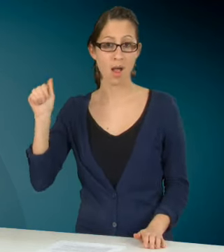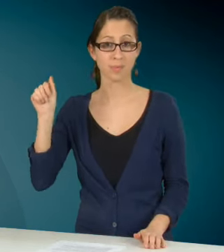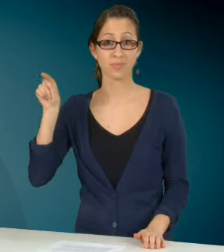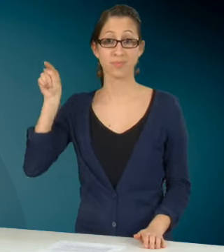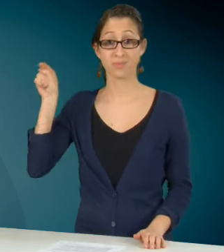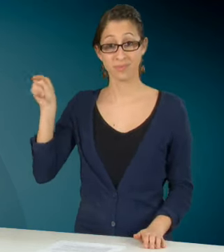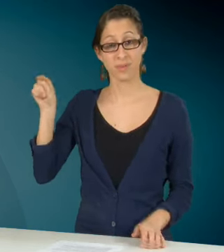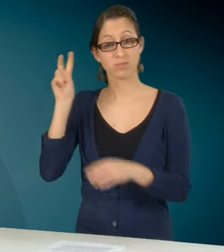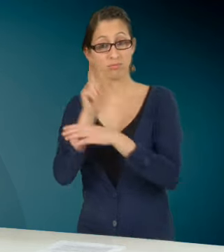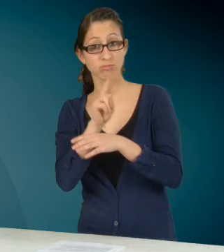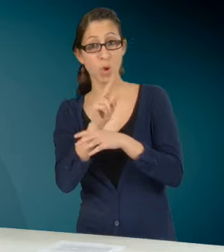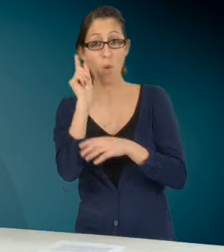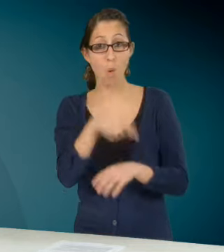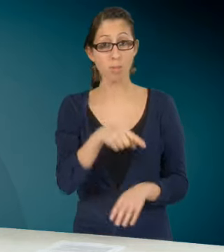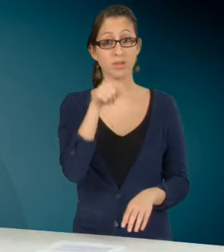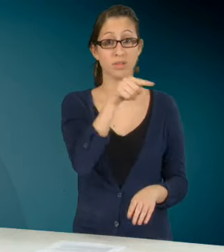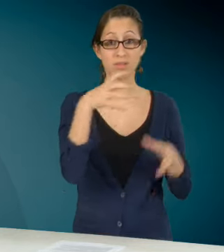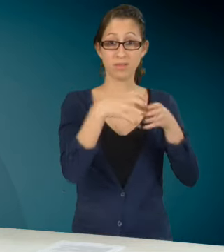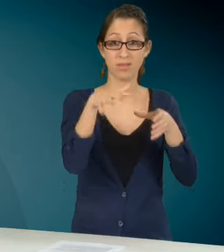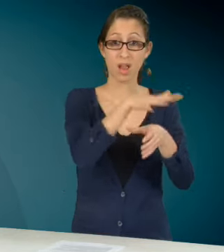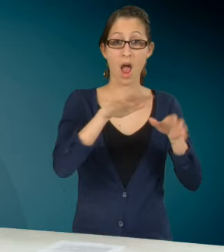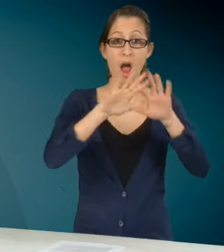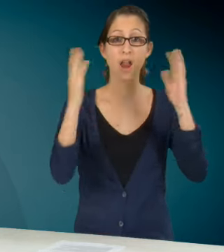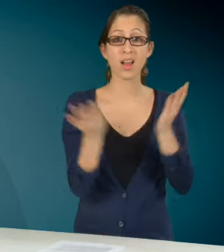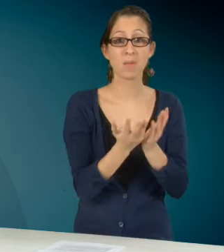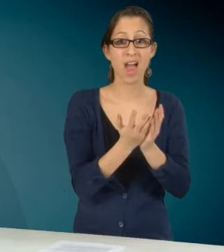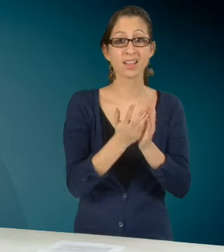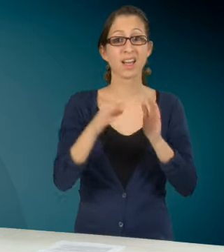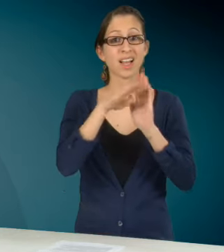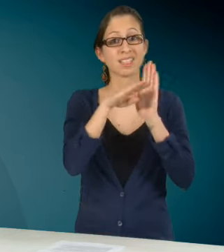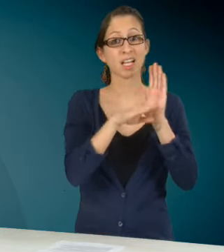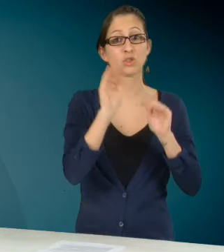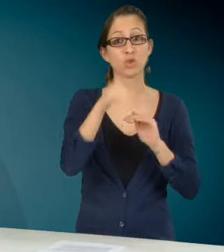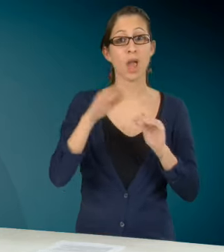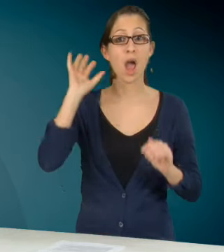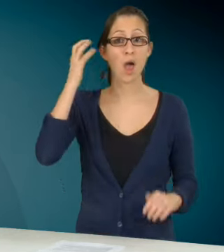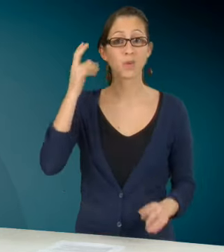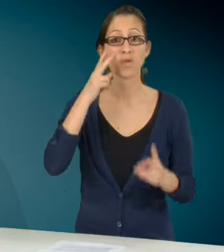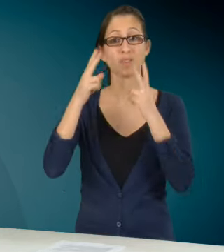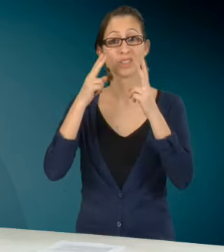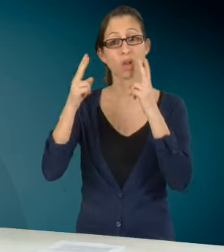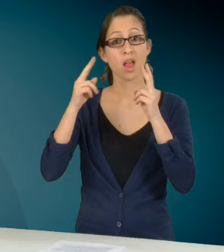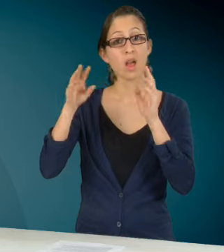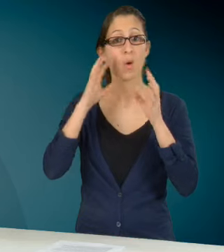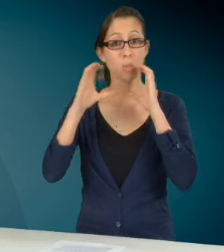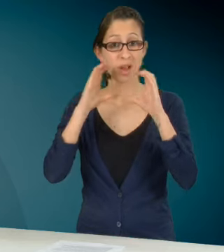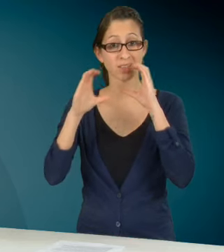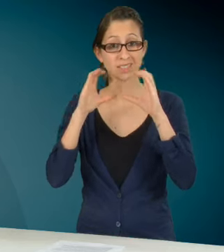gesetze anforderungen des allgemeines gesetzes über die audiovisuelle kommunikation eingehalten werden